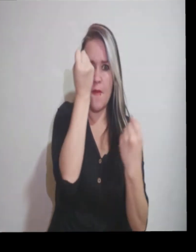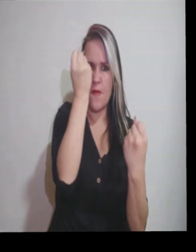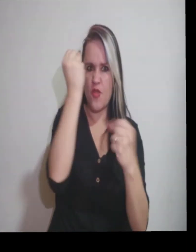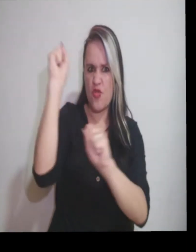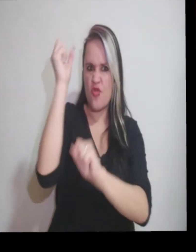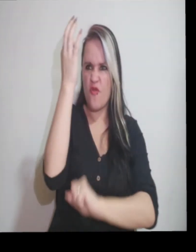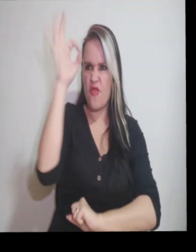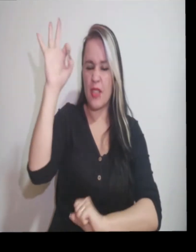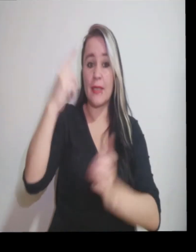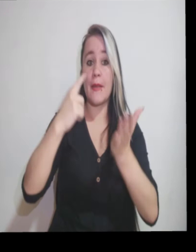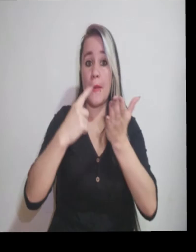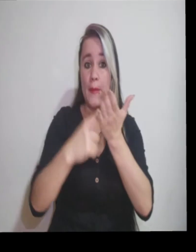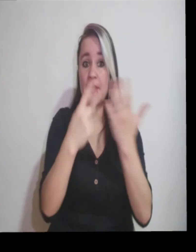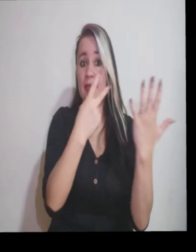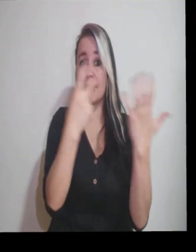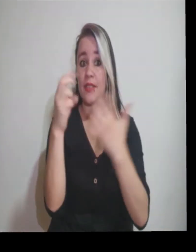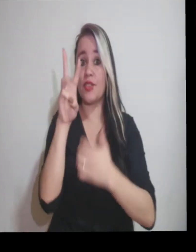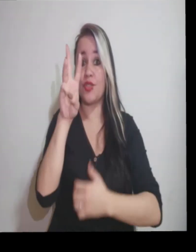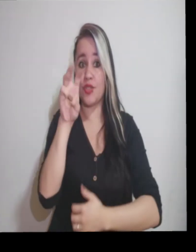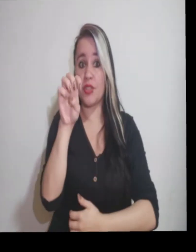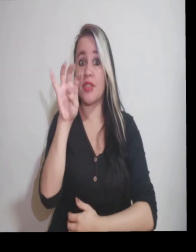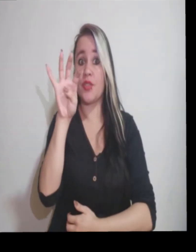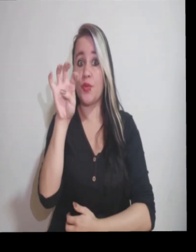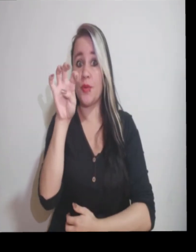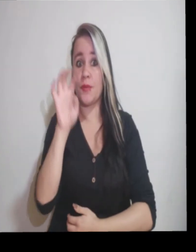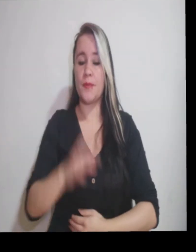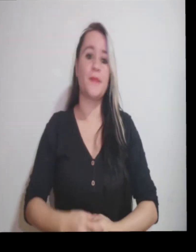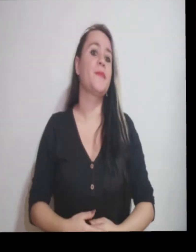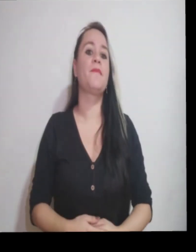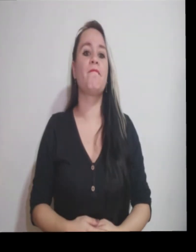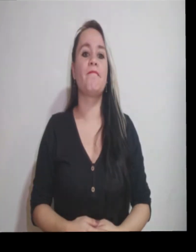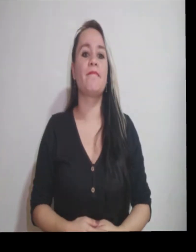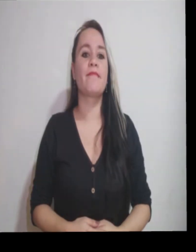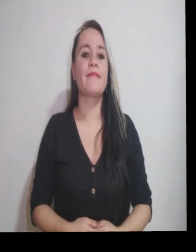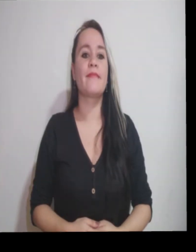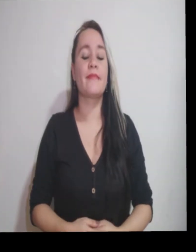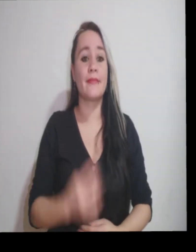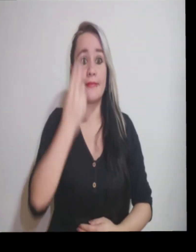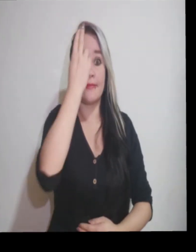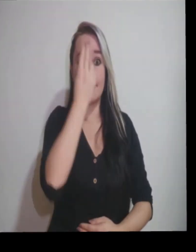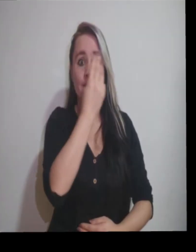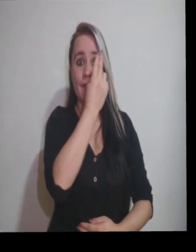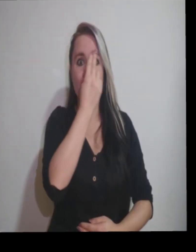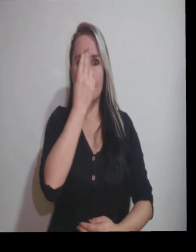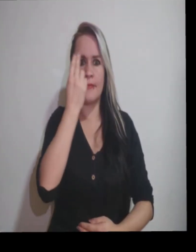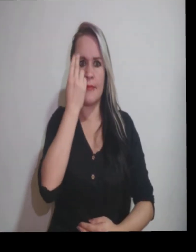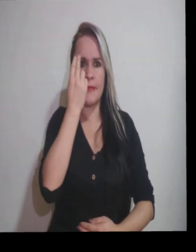consecuencias tuvo para el futuro de Europa, fue la Revolución Francesa de 1789.